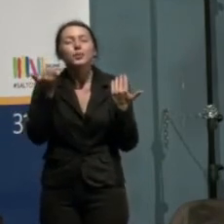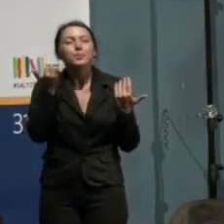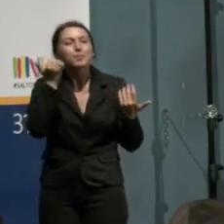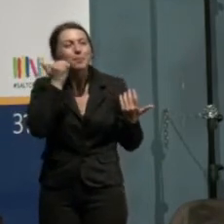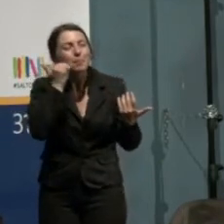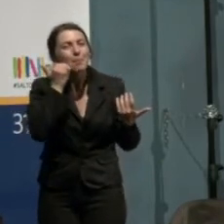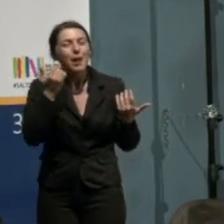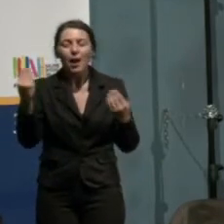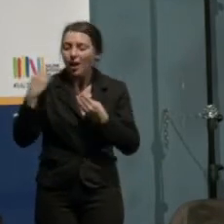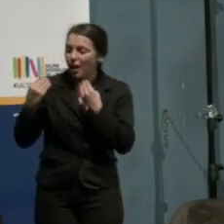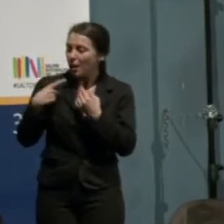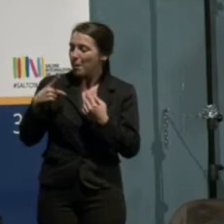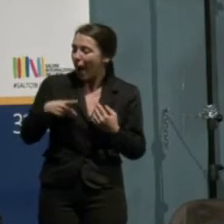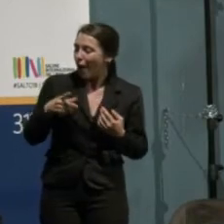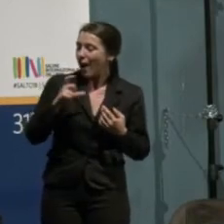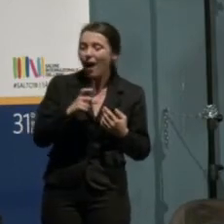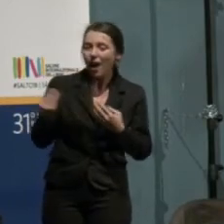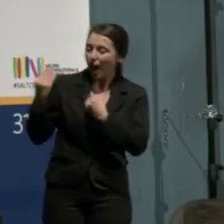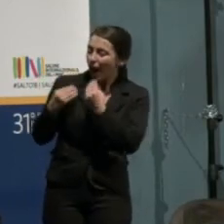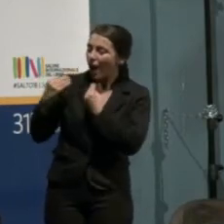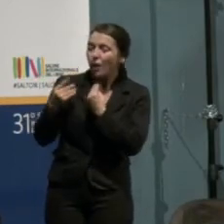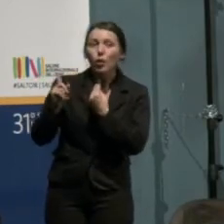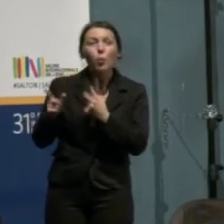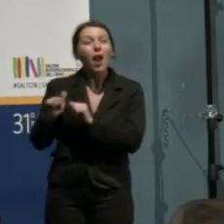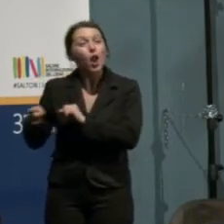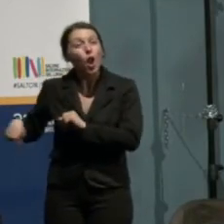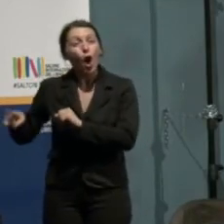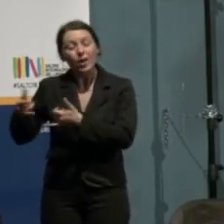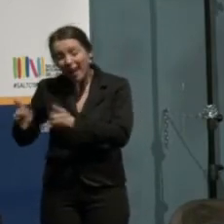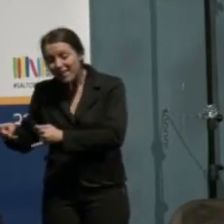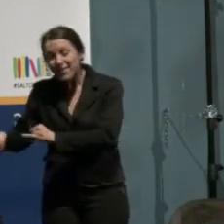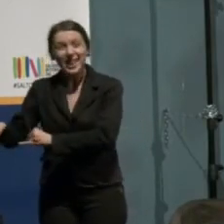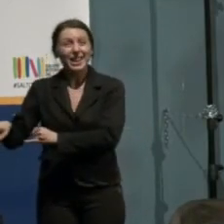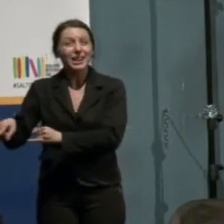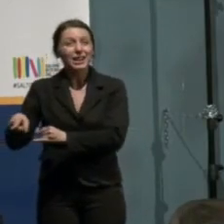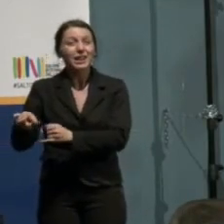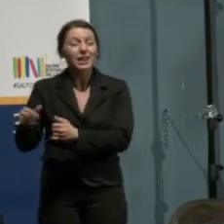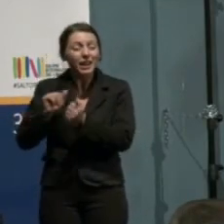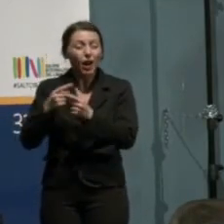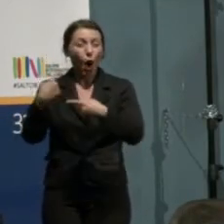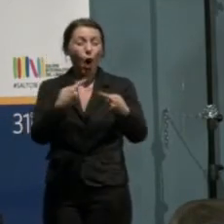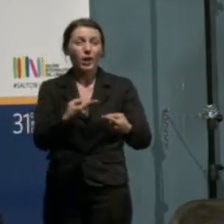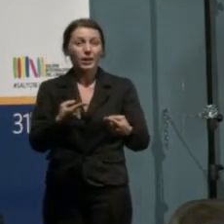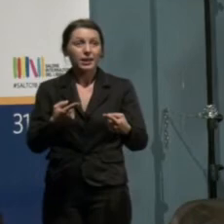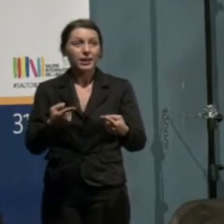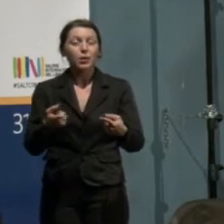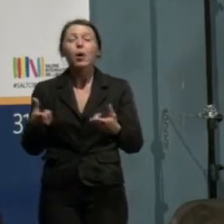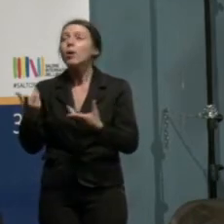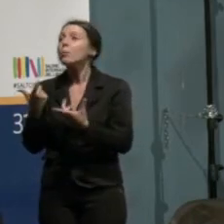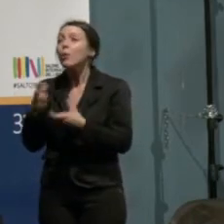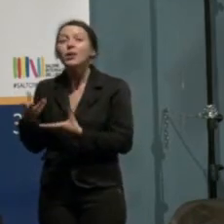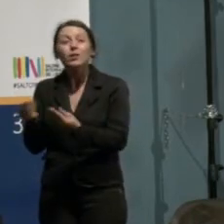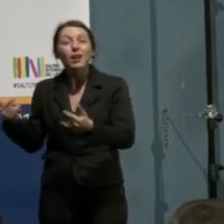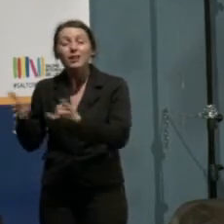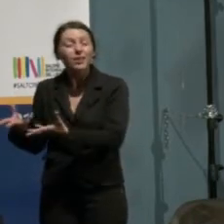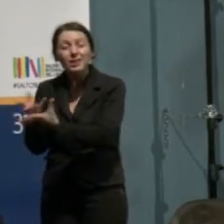paola e claudio di portare avanti la loro lotta per i loro figli di cui non sanno più niente e loro non possono parlare